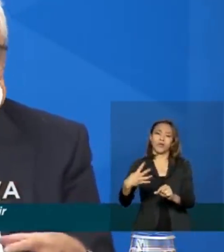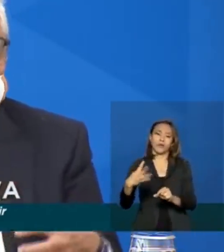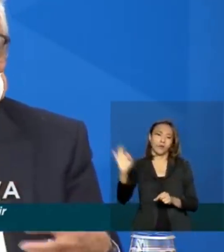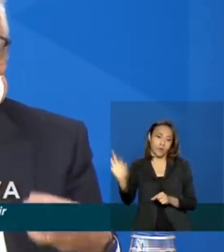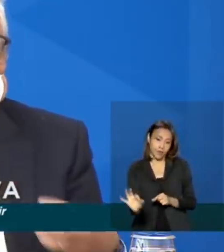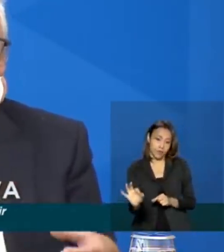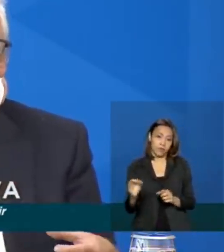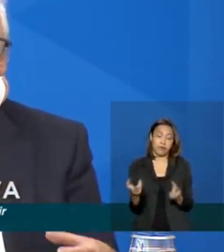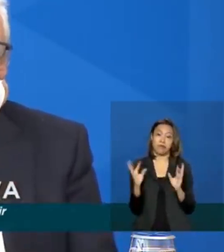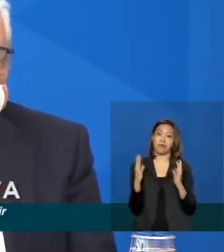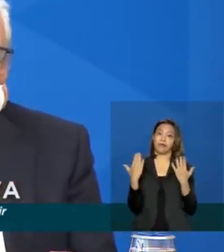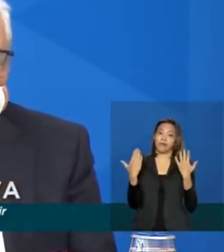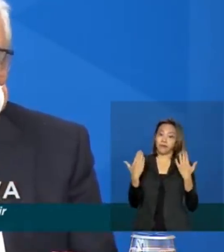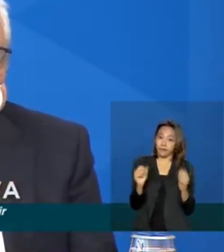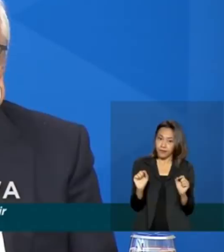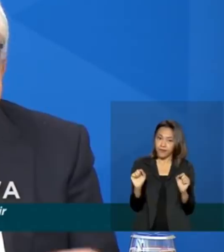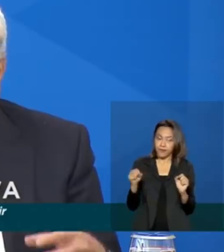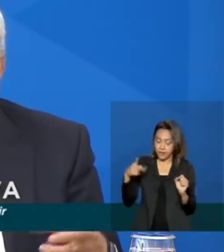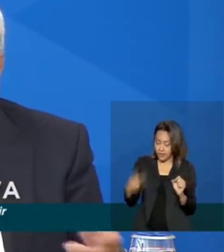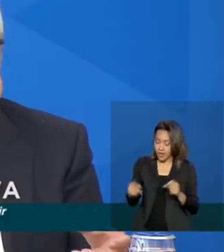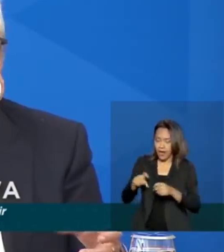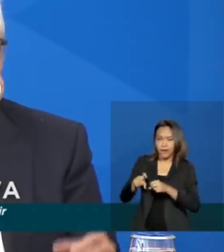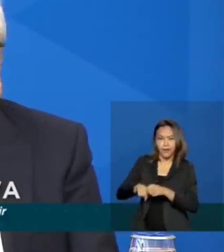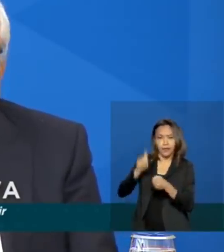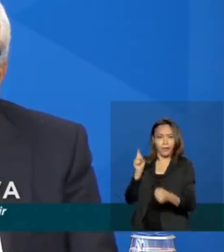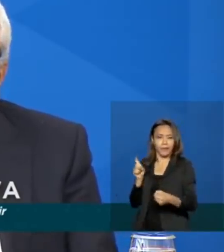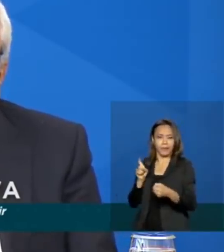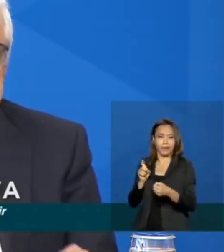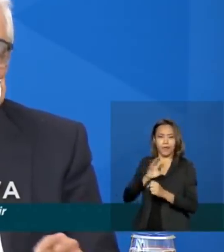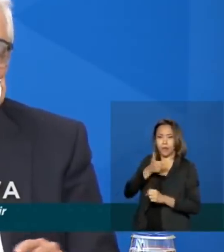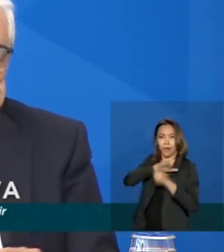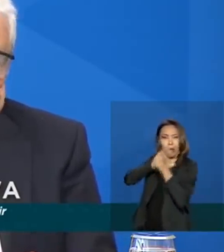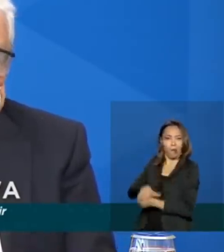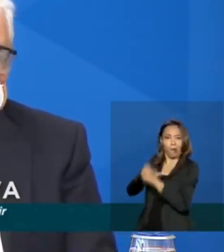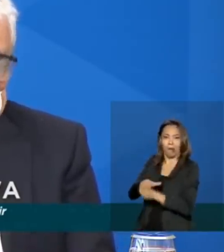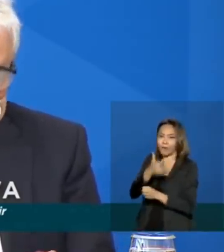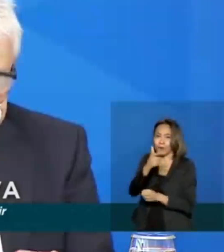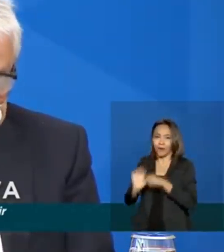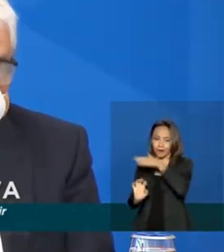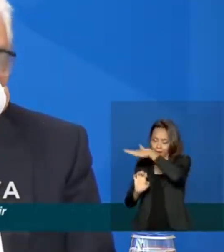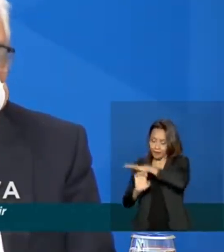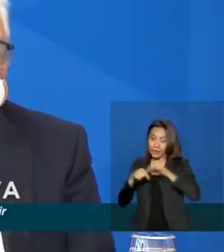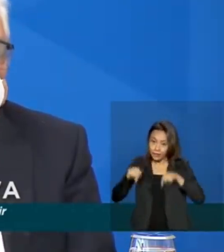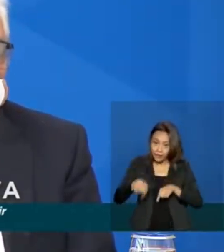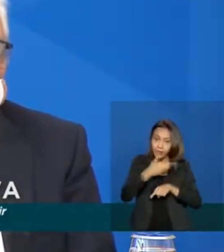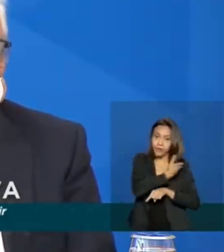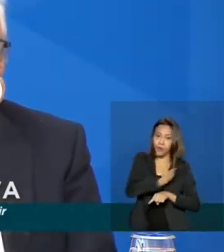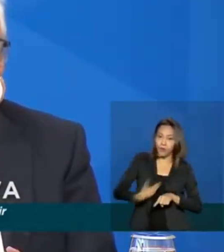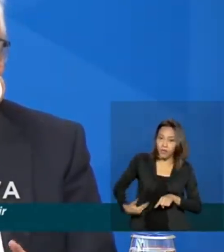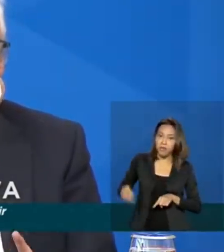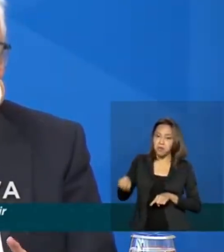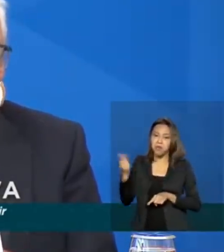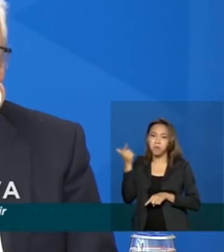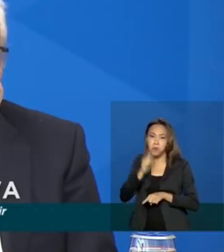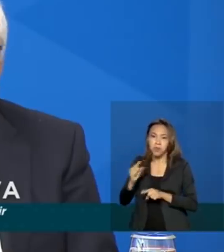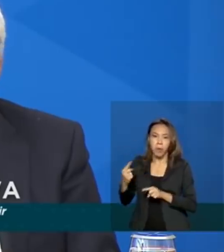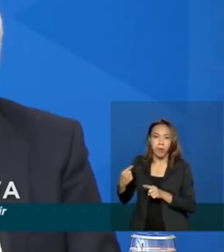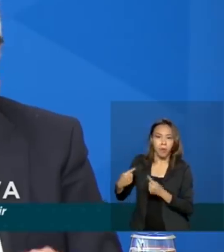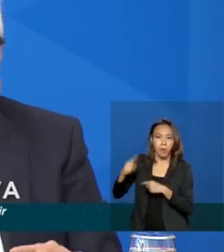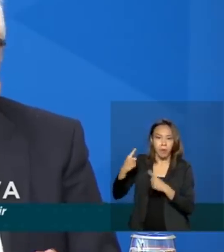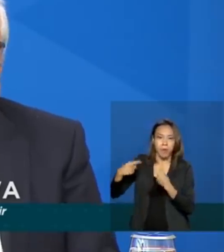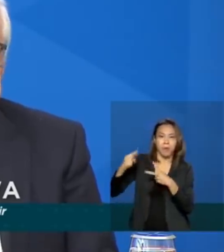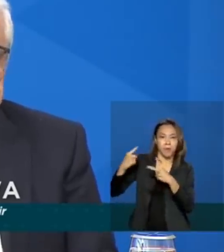E, graças à independência que a Petrobras tem gozado nesse governo, avanços significativos têm sido